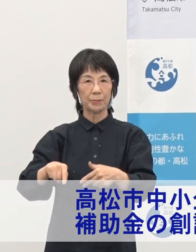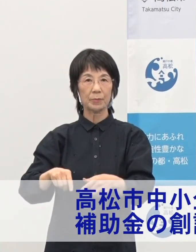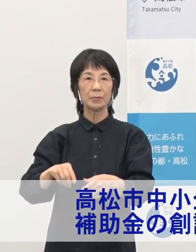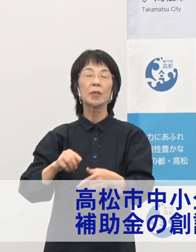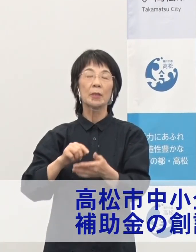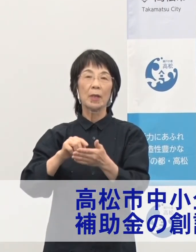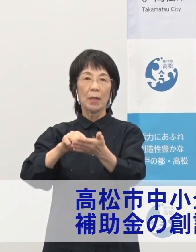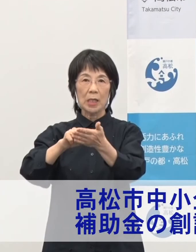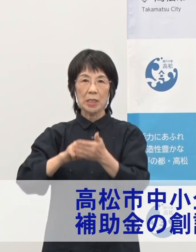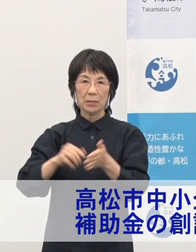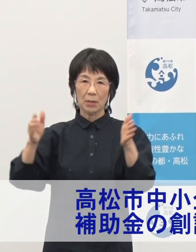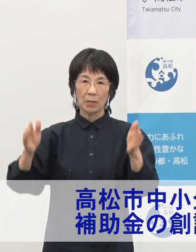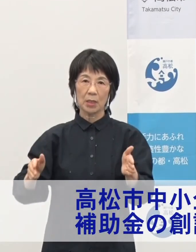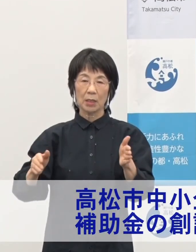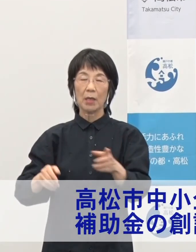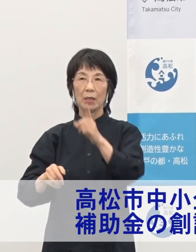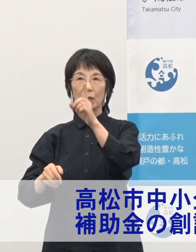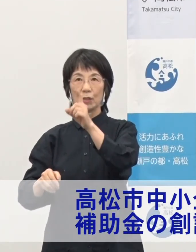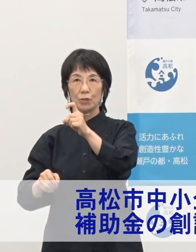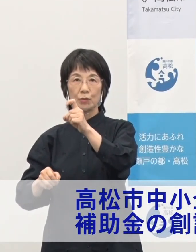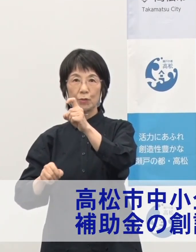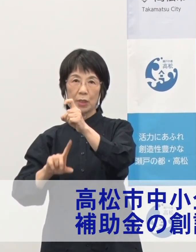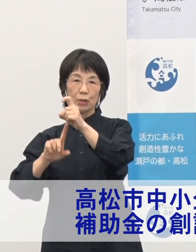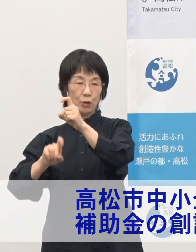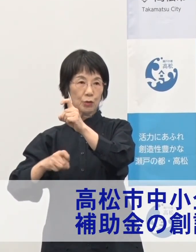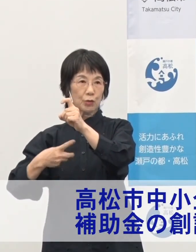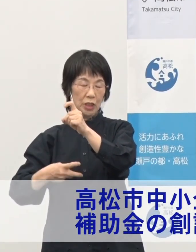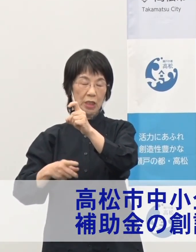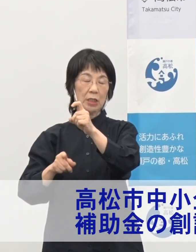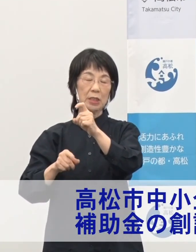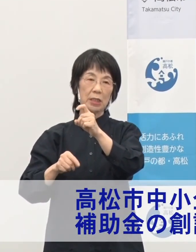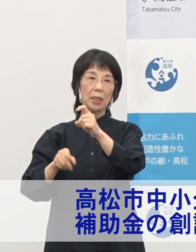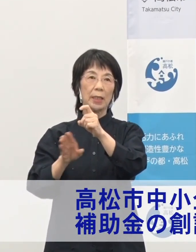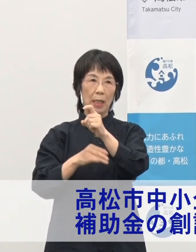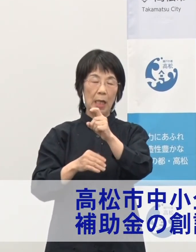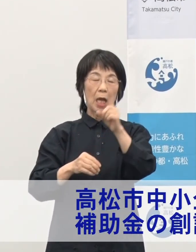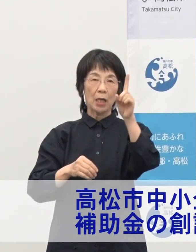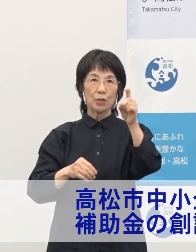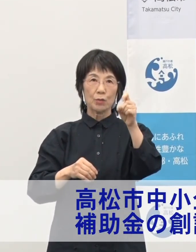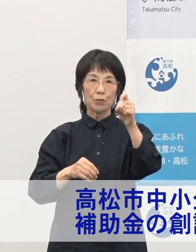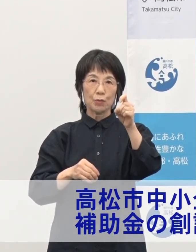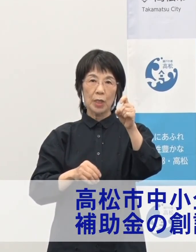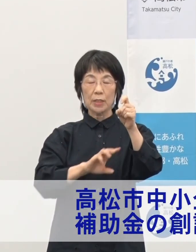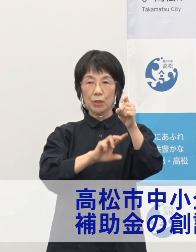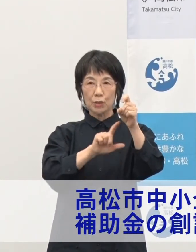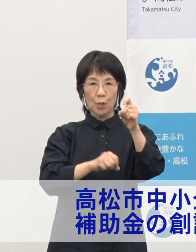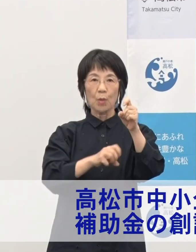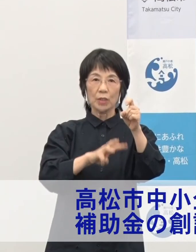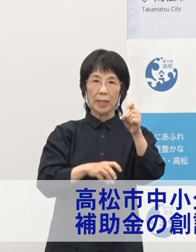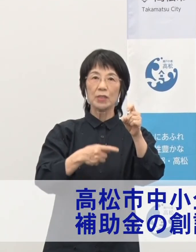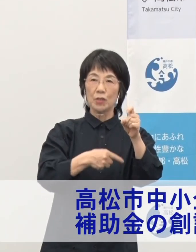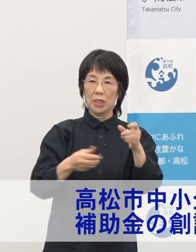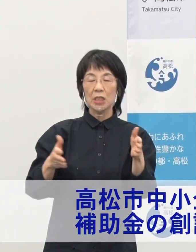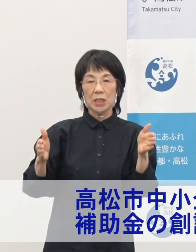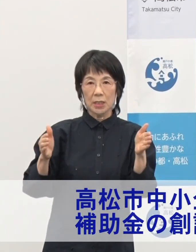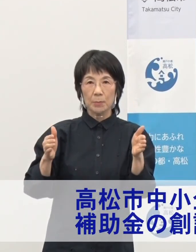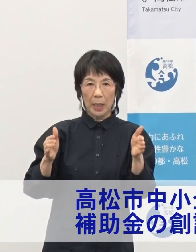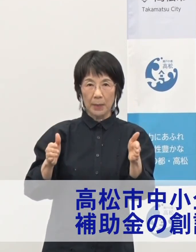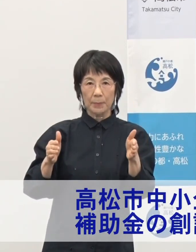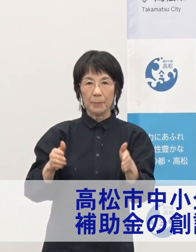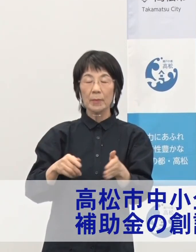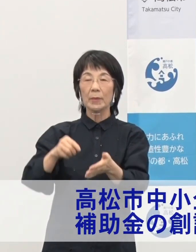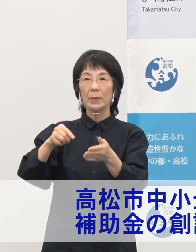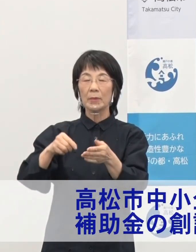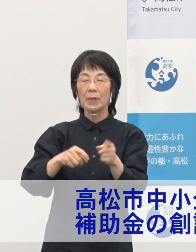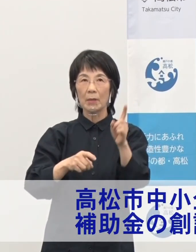10月12日から11月30日まででございまして期間内に申請が多数となった場合は抽選により